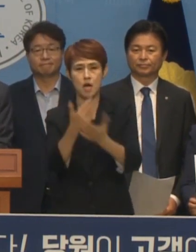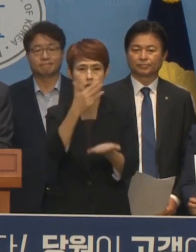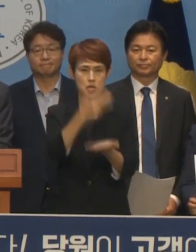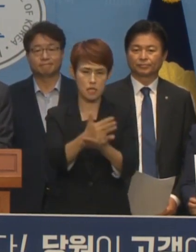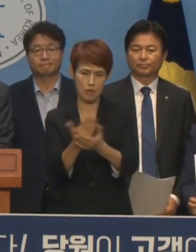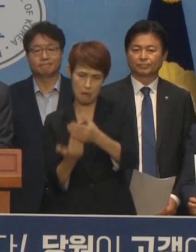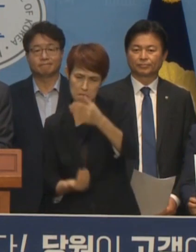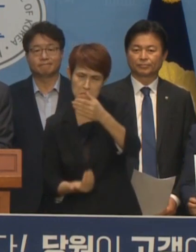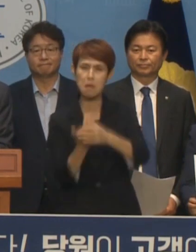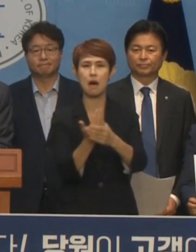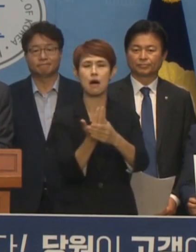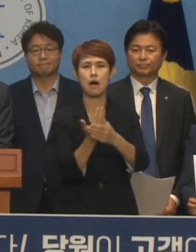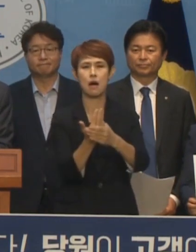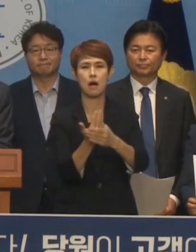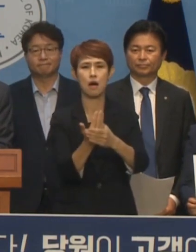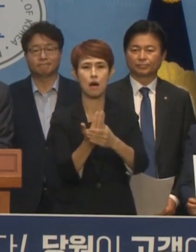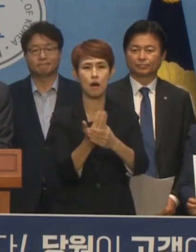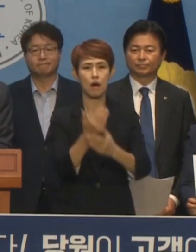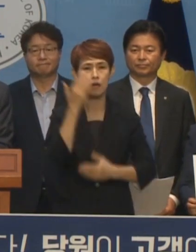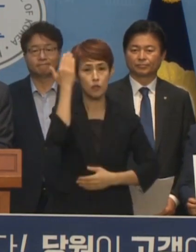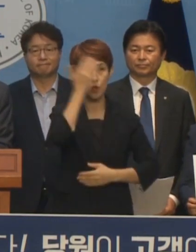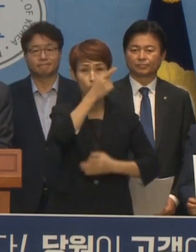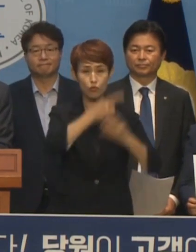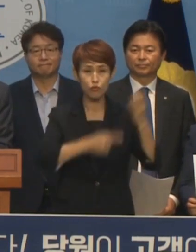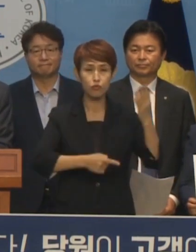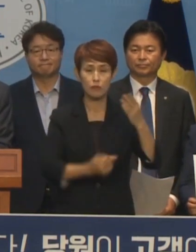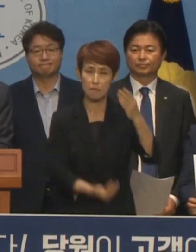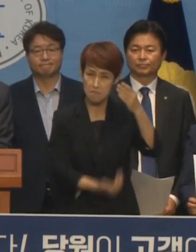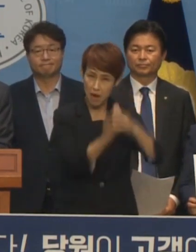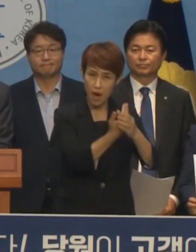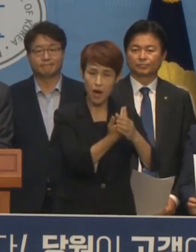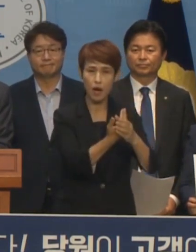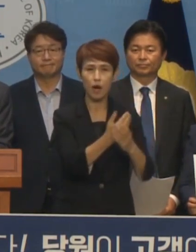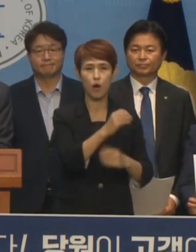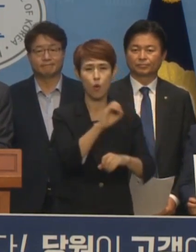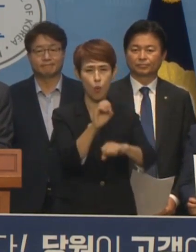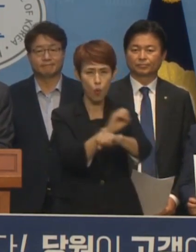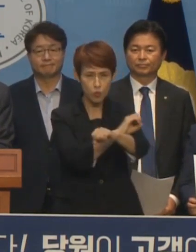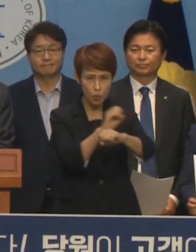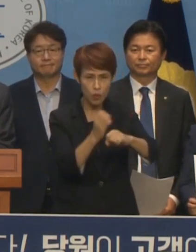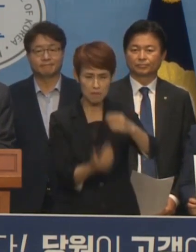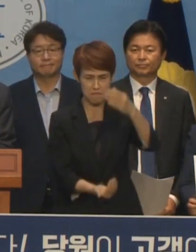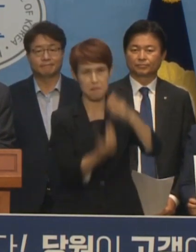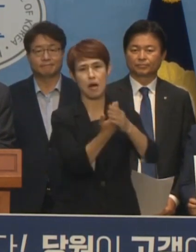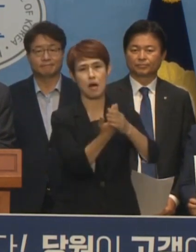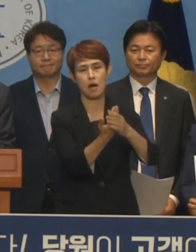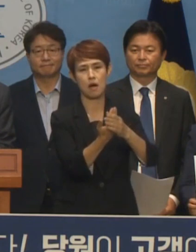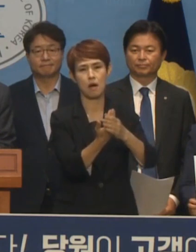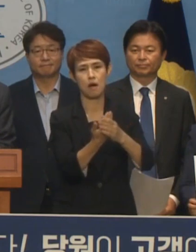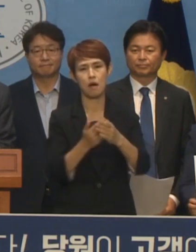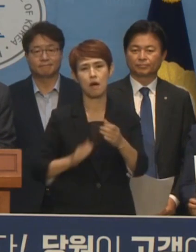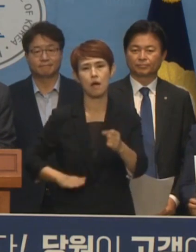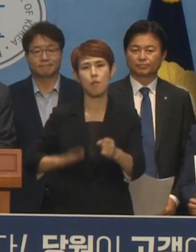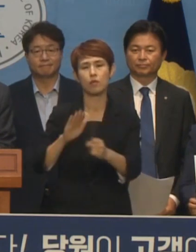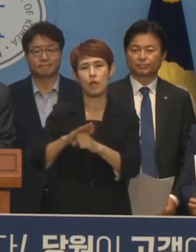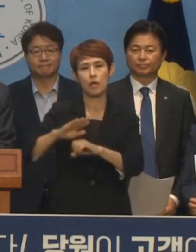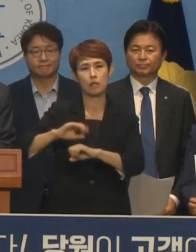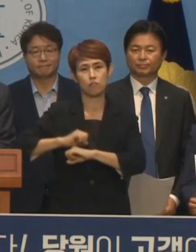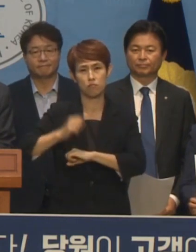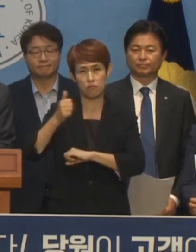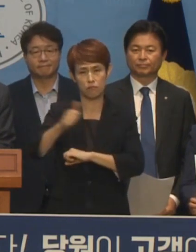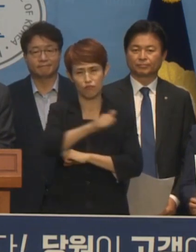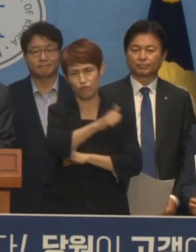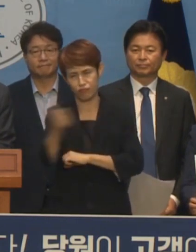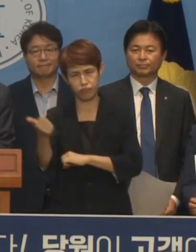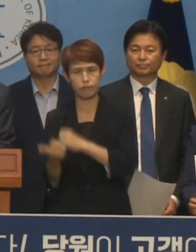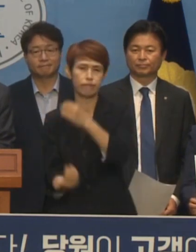참사, 청주 오송 지하 초도 참사, 해병대 최상병